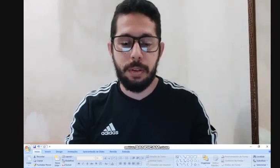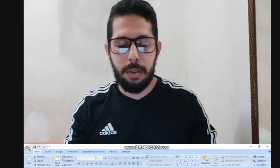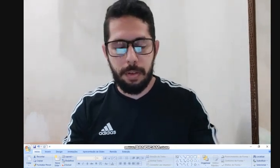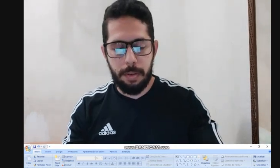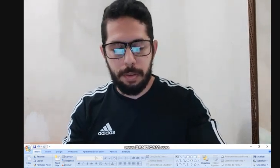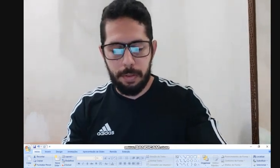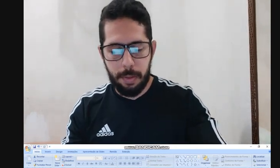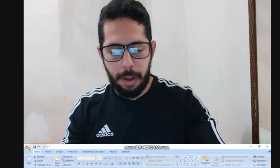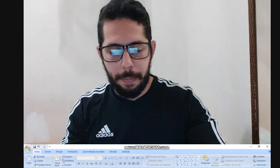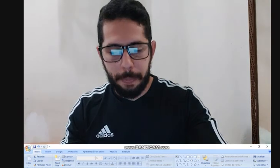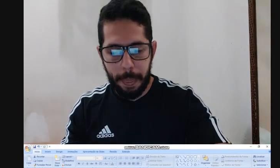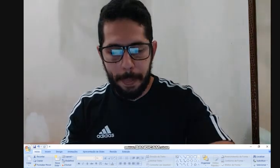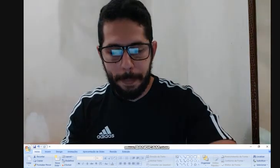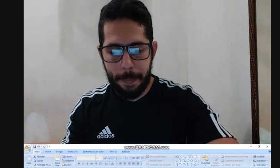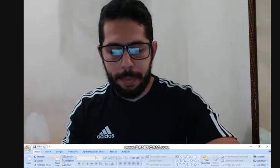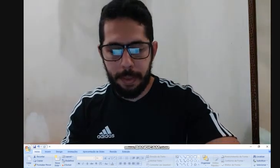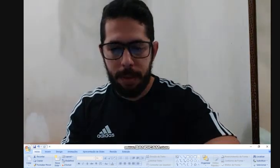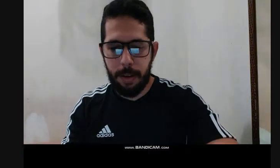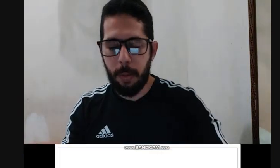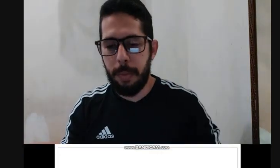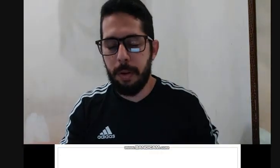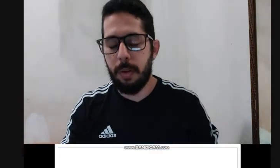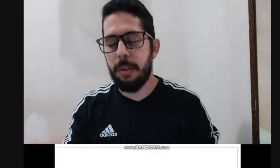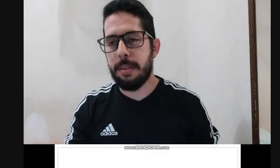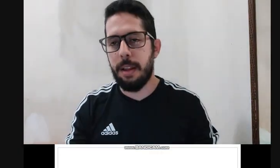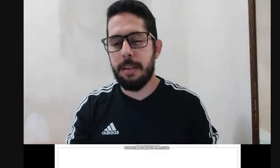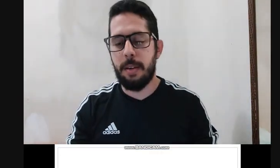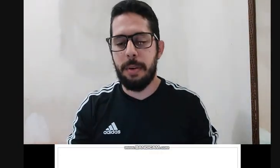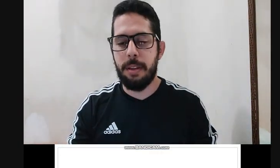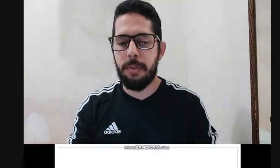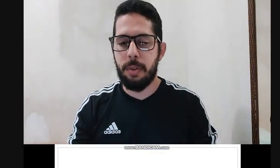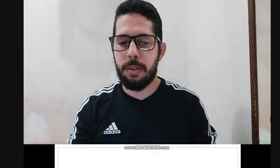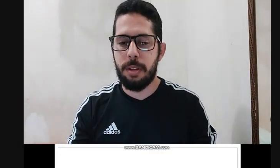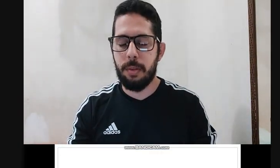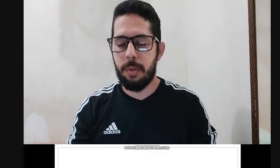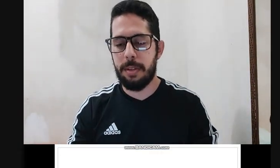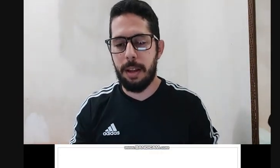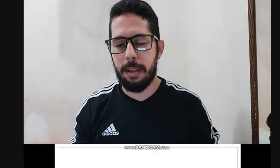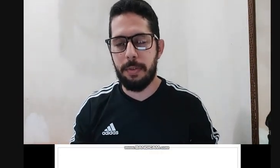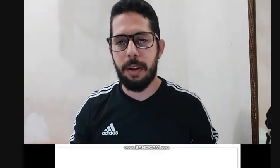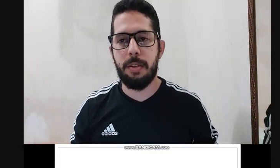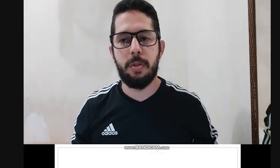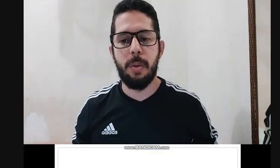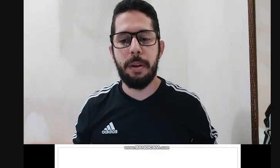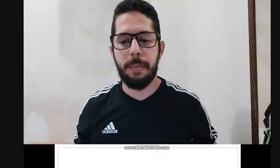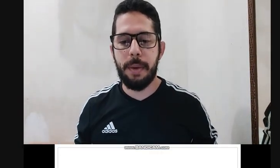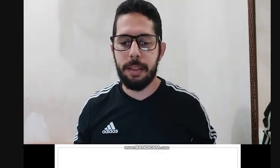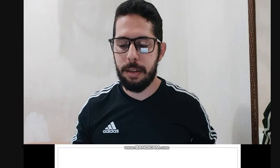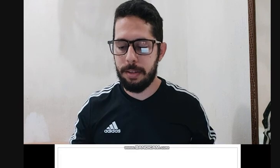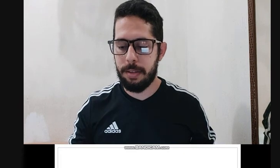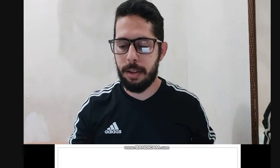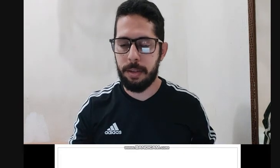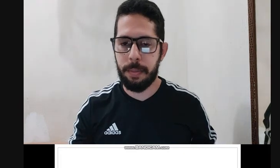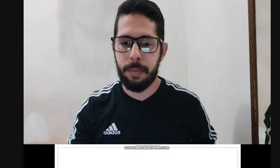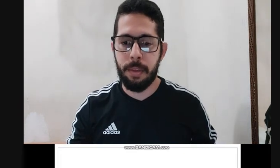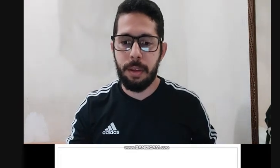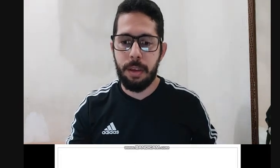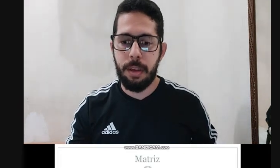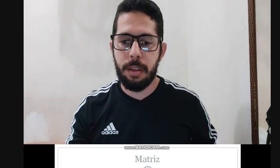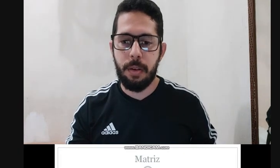Então, vamos lá. O primeiro slide que eu mandei foi o slide falando sobre matrizes,